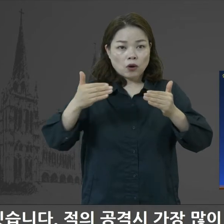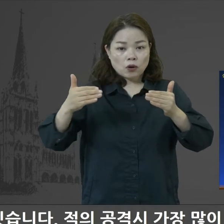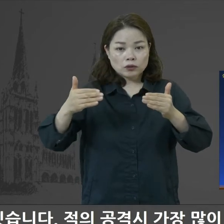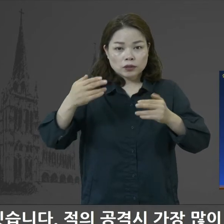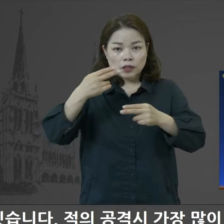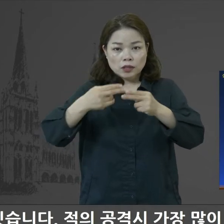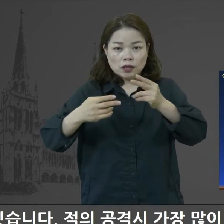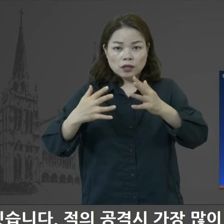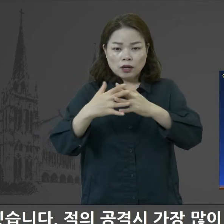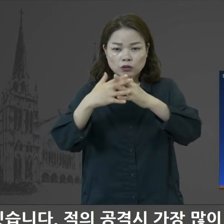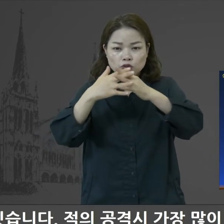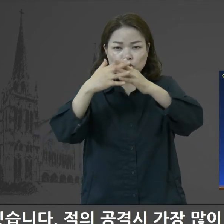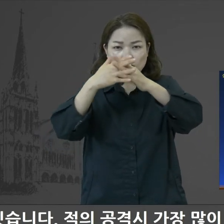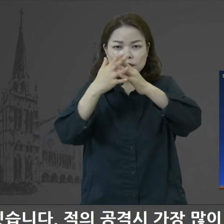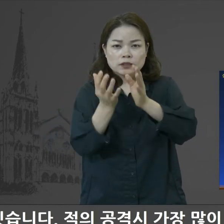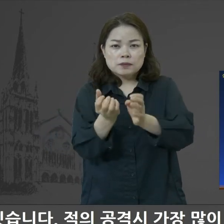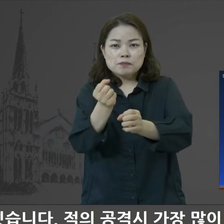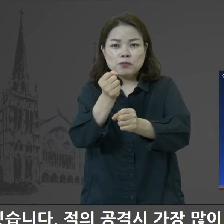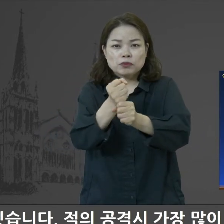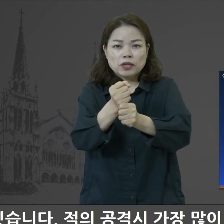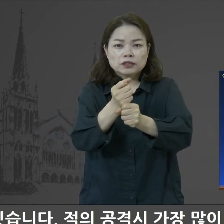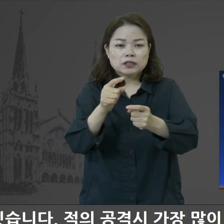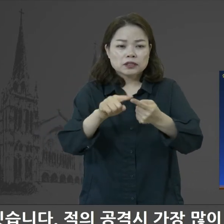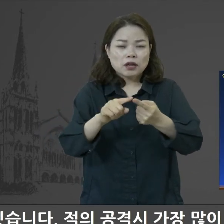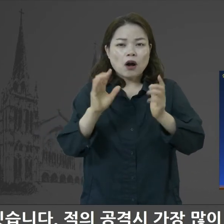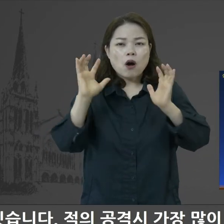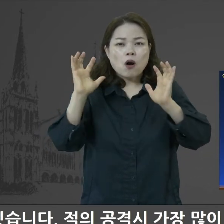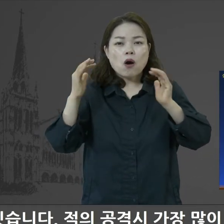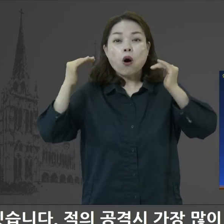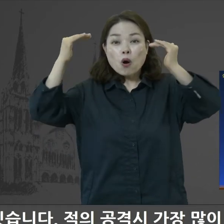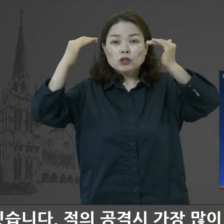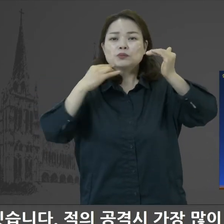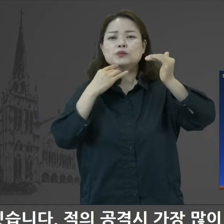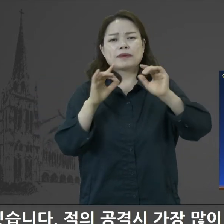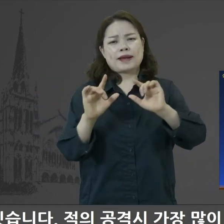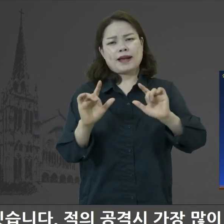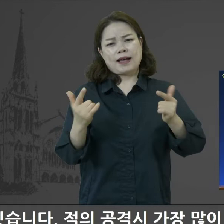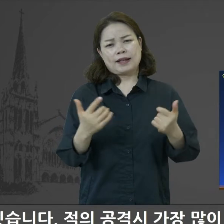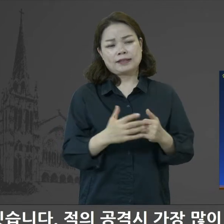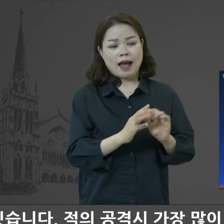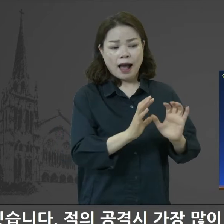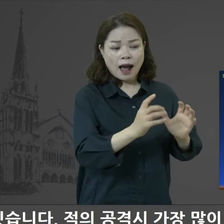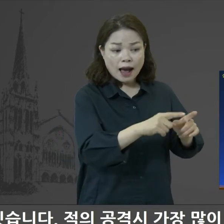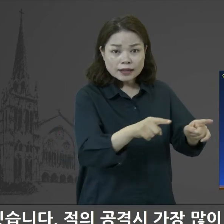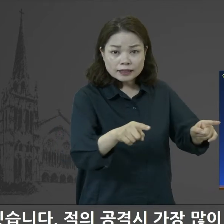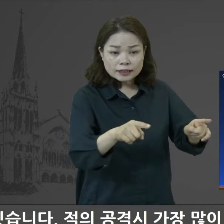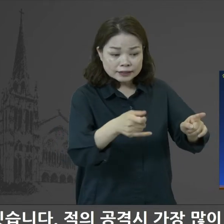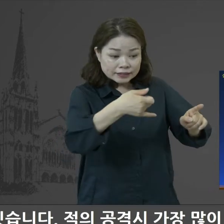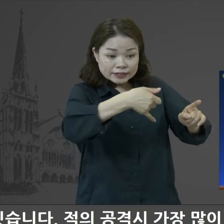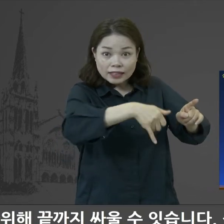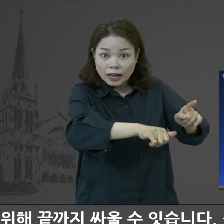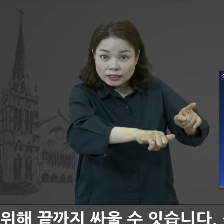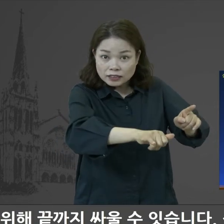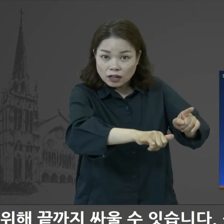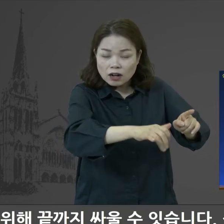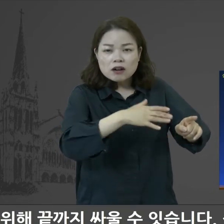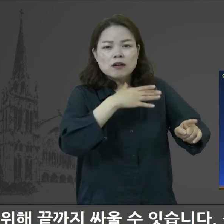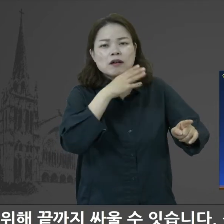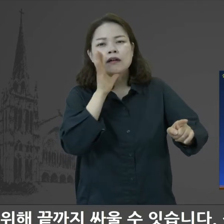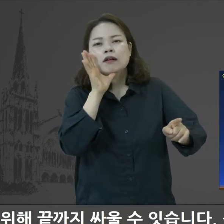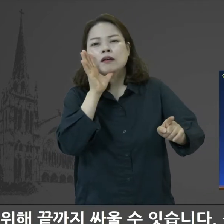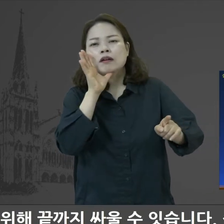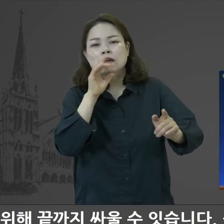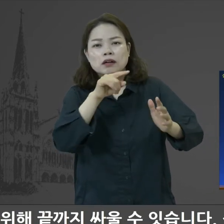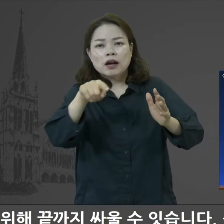데는 어른만이 사용될 수 있다고 생각을 하는데, 어른뿐만이 아니라 아이들과 자녀, 어르신들까지